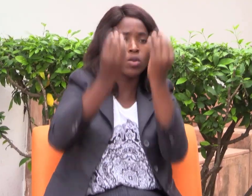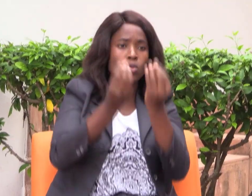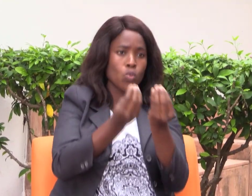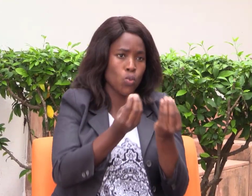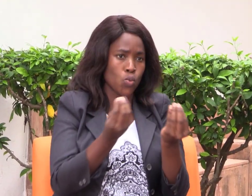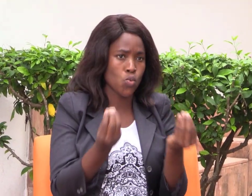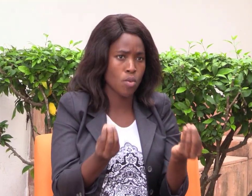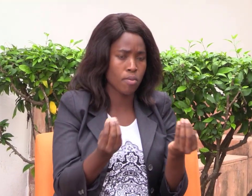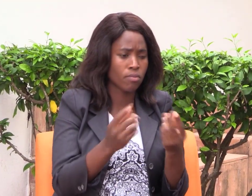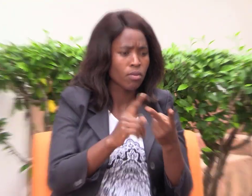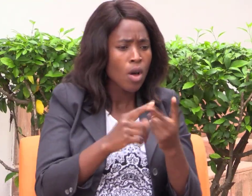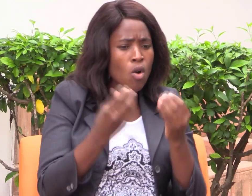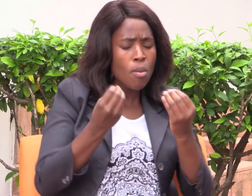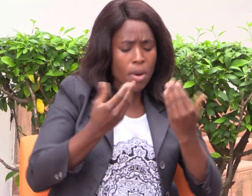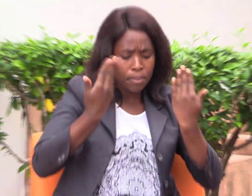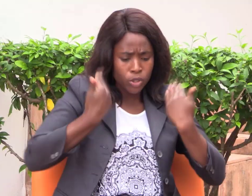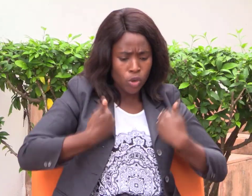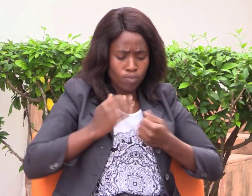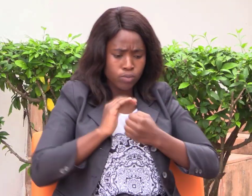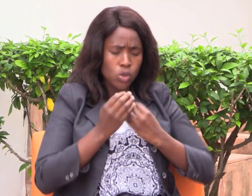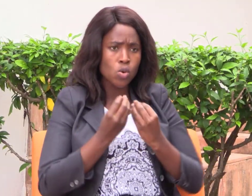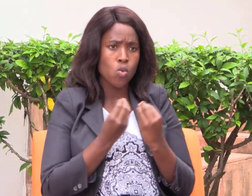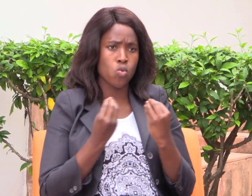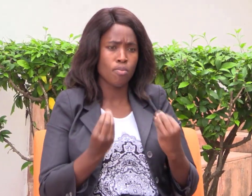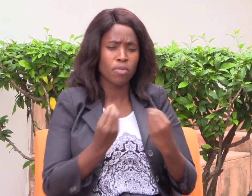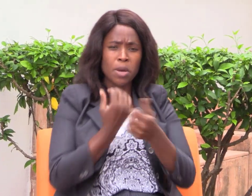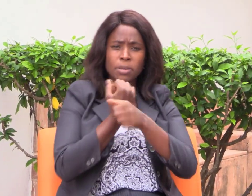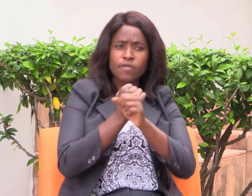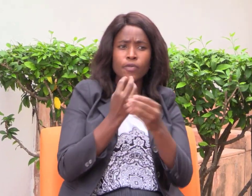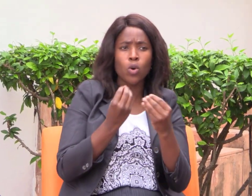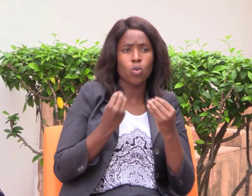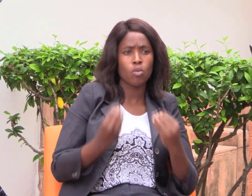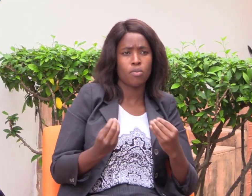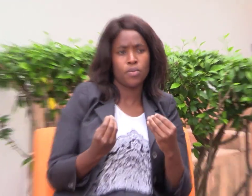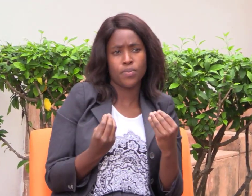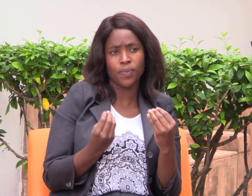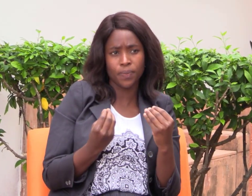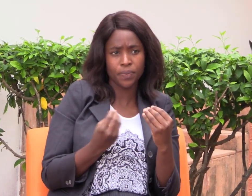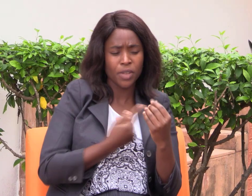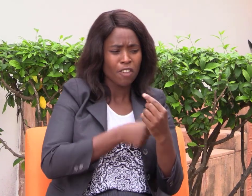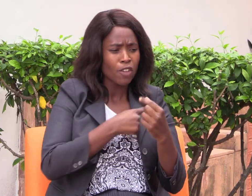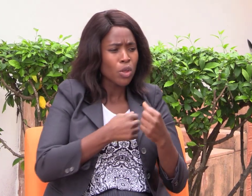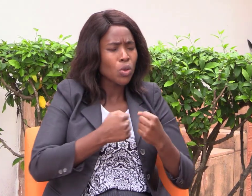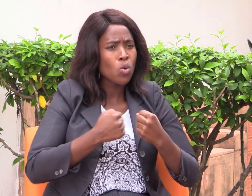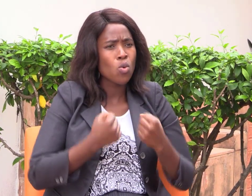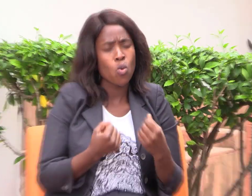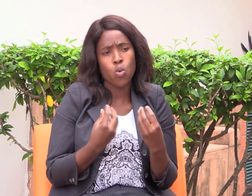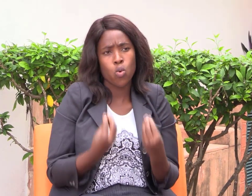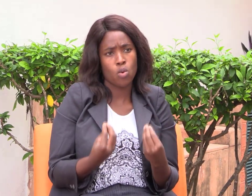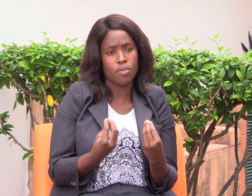ter uma capacitação como pessoa, que deve prevenir-se de várias